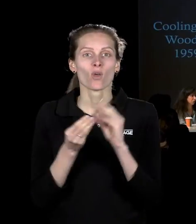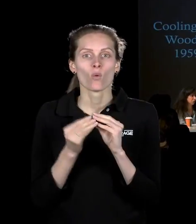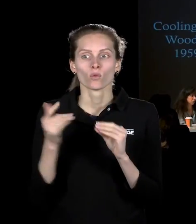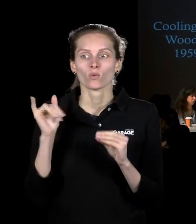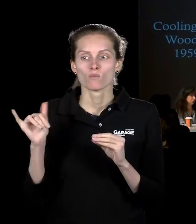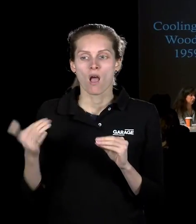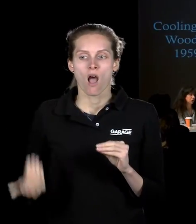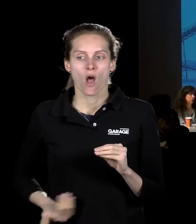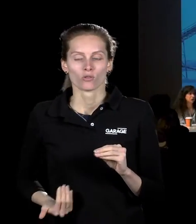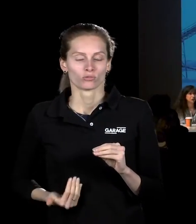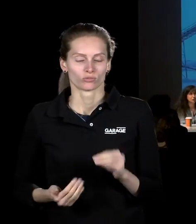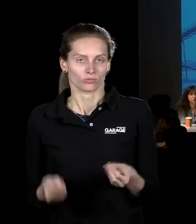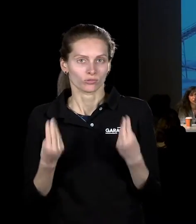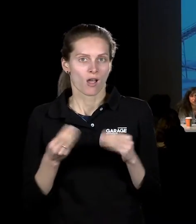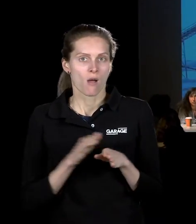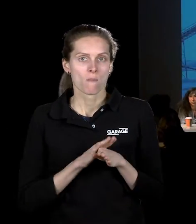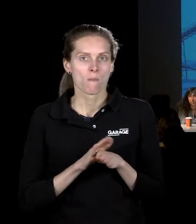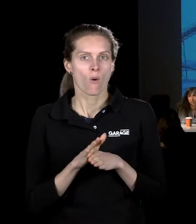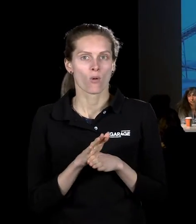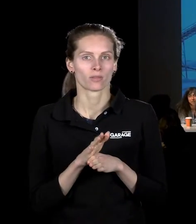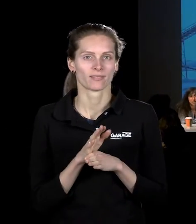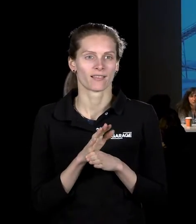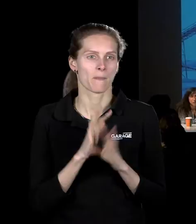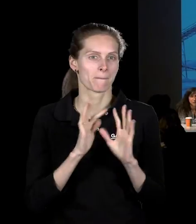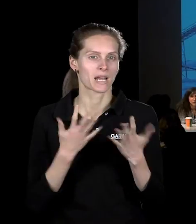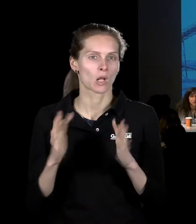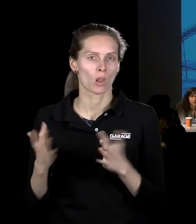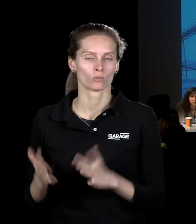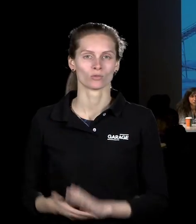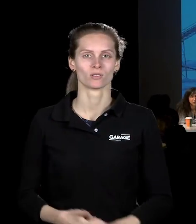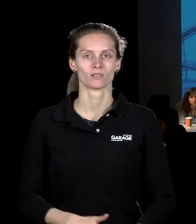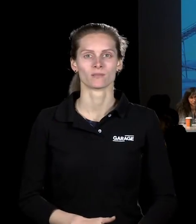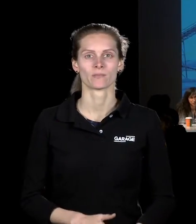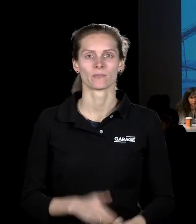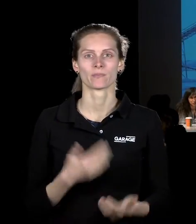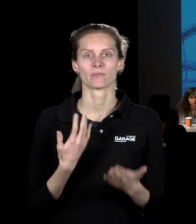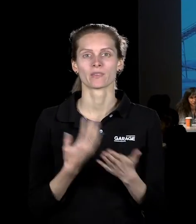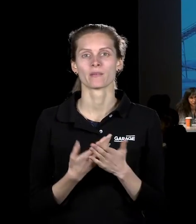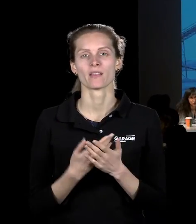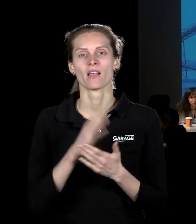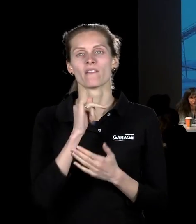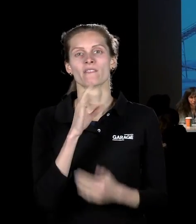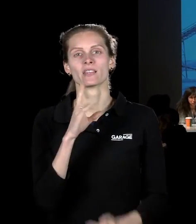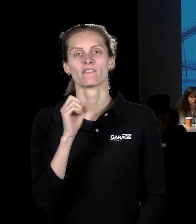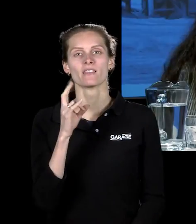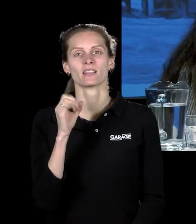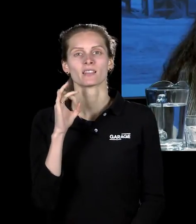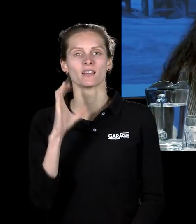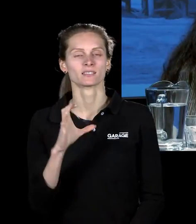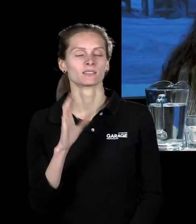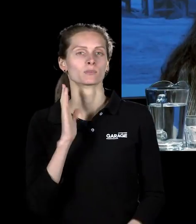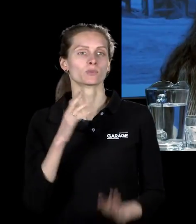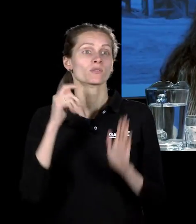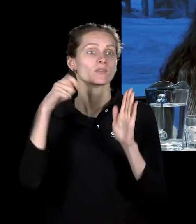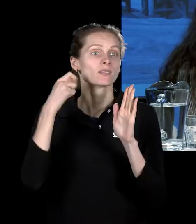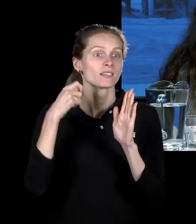статью, которая начиналась с фразы, вот, если бы Вим Вендерс снял фильм, он должен, новый фильм, это